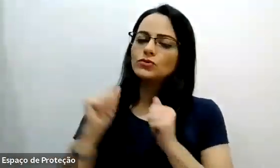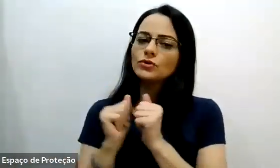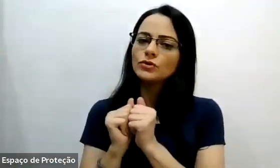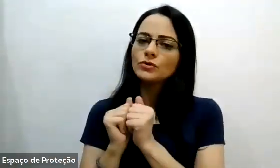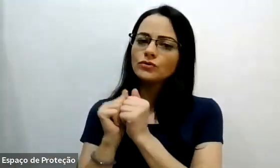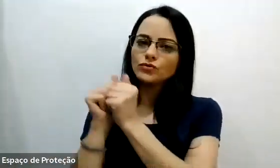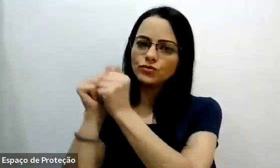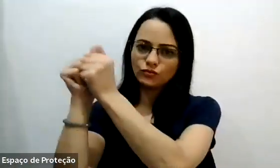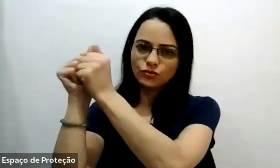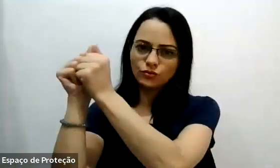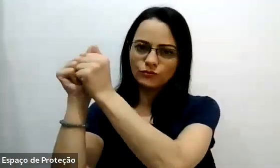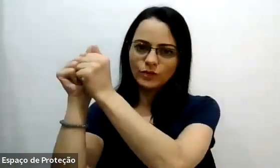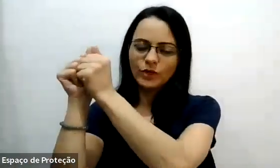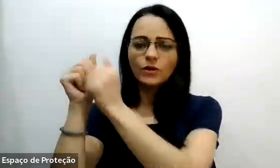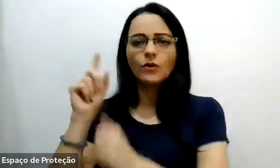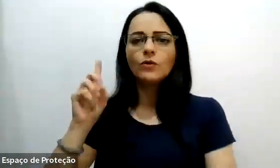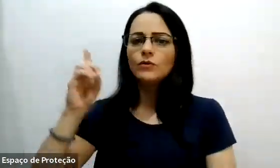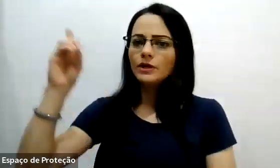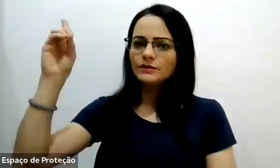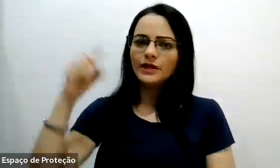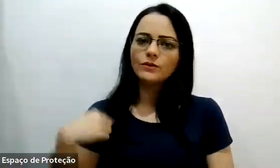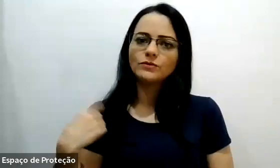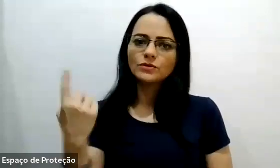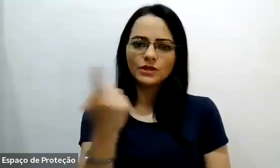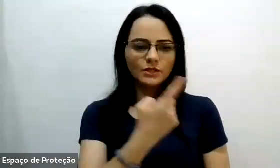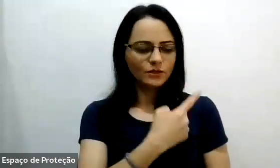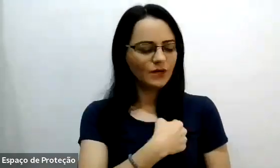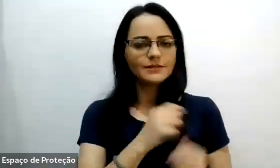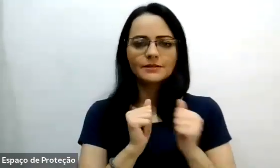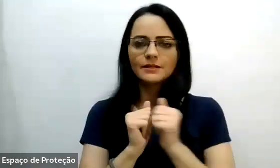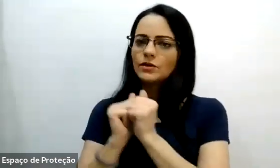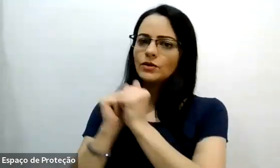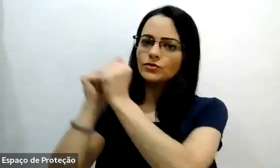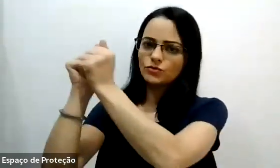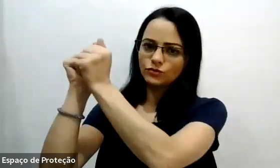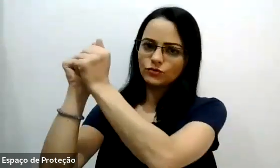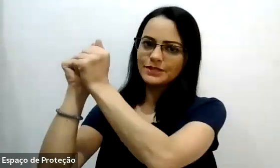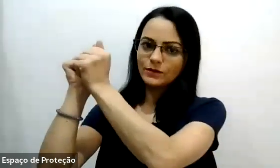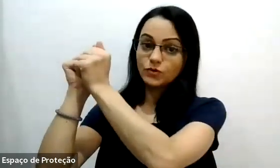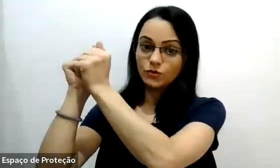Deus junto. Ou Deus e nós juntos, Deus